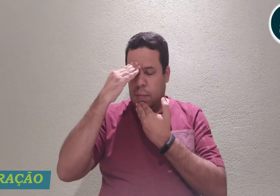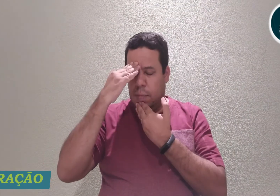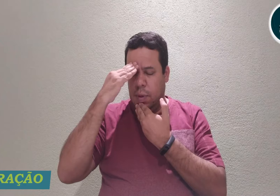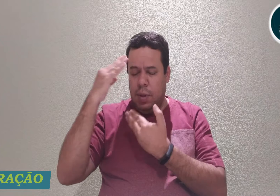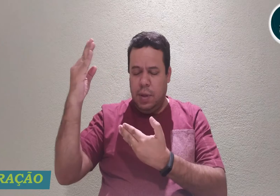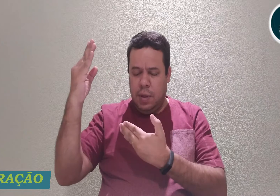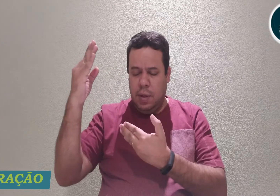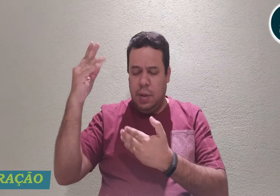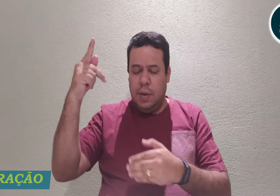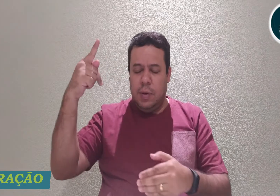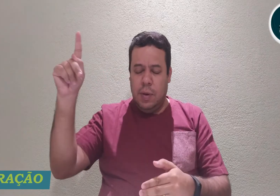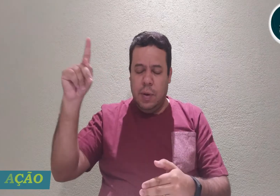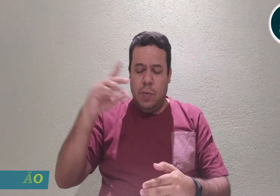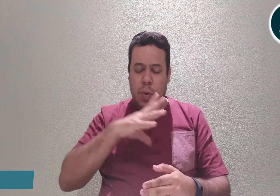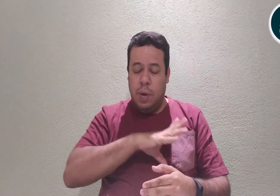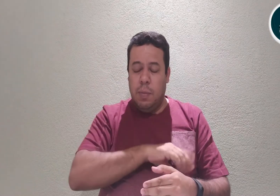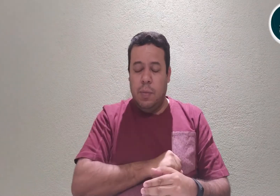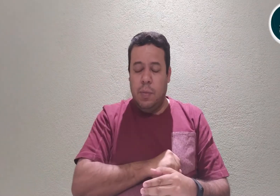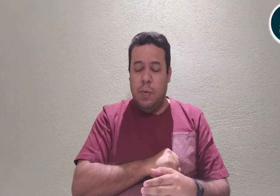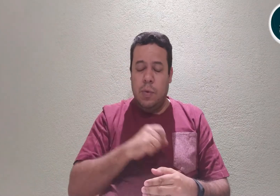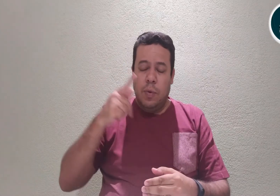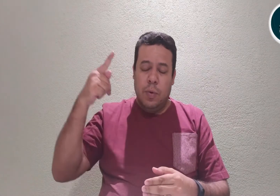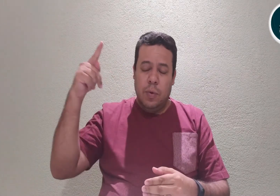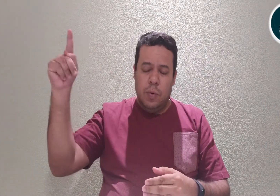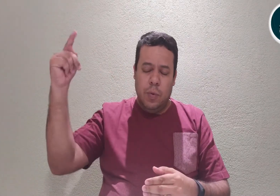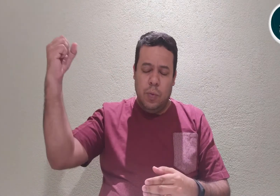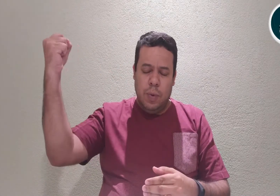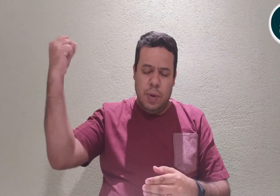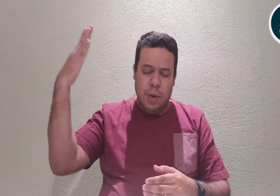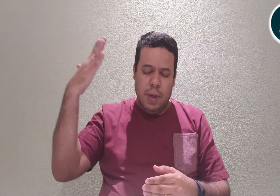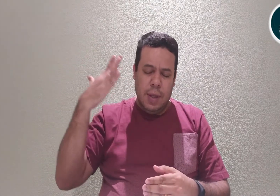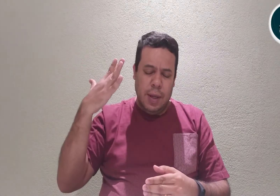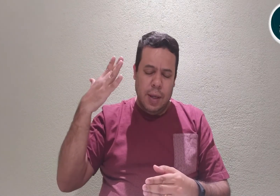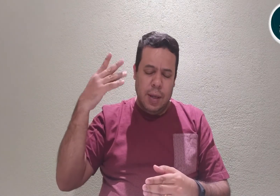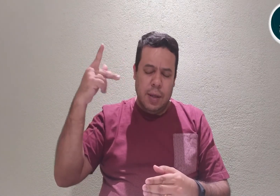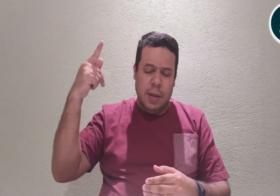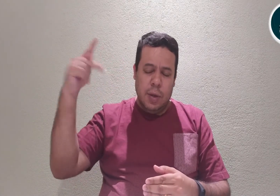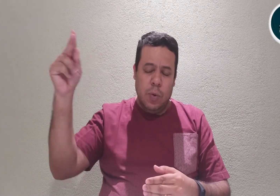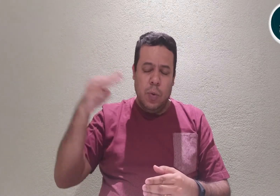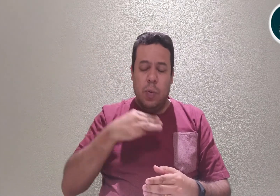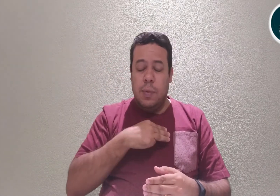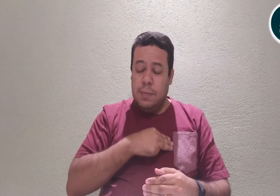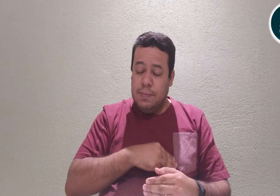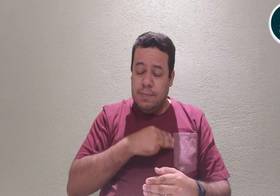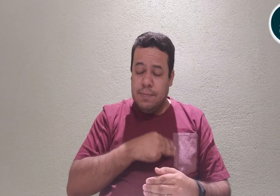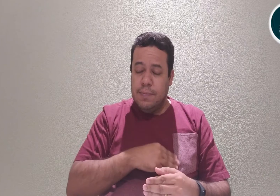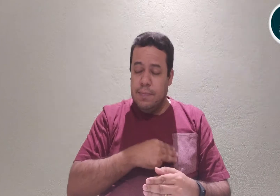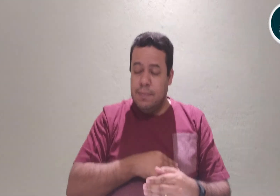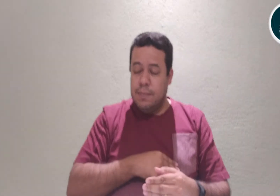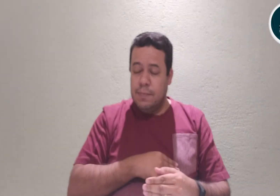Senhor, eu te agradeço pelo teu amor, pela tua graça e por tua